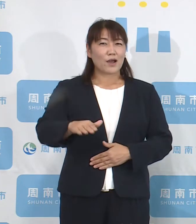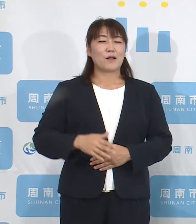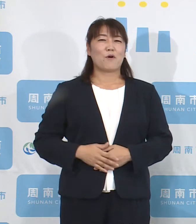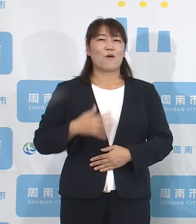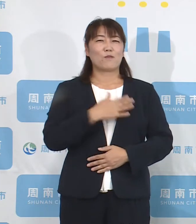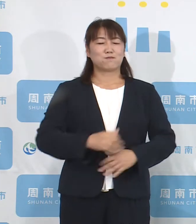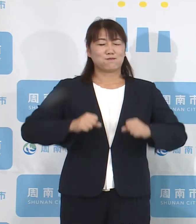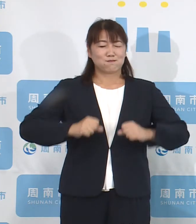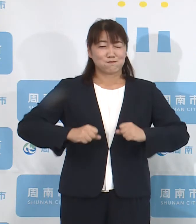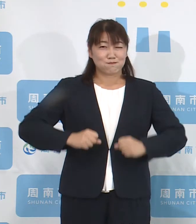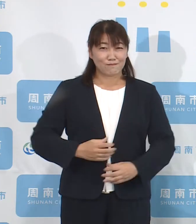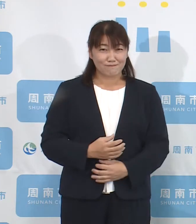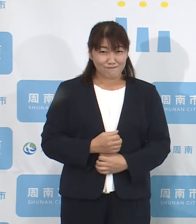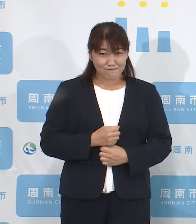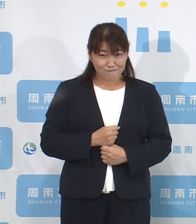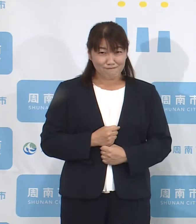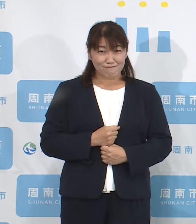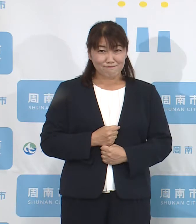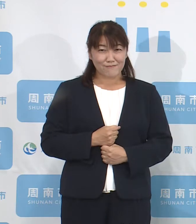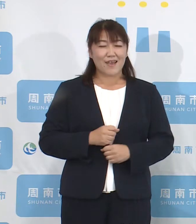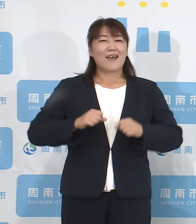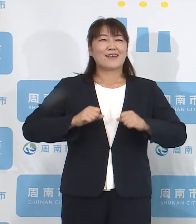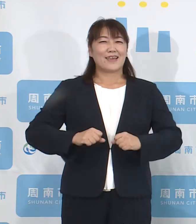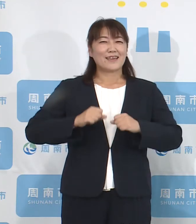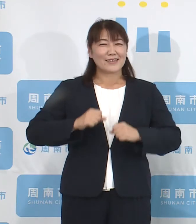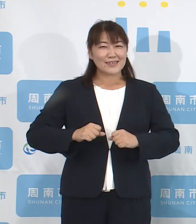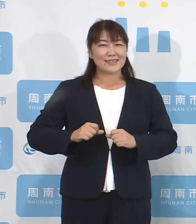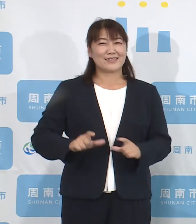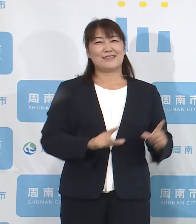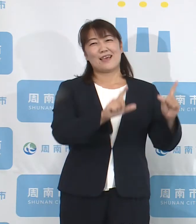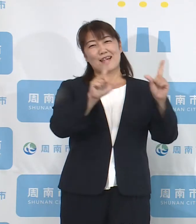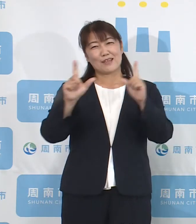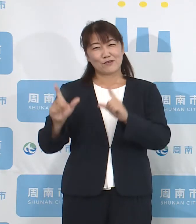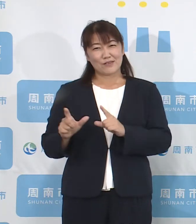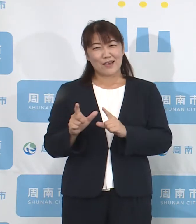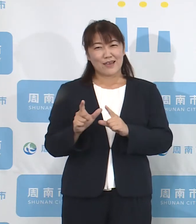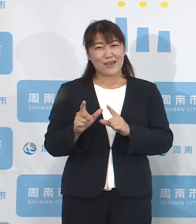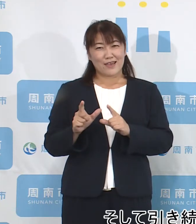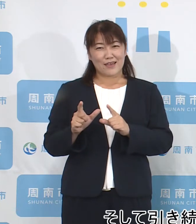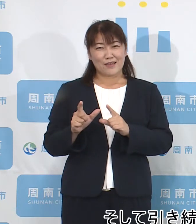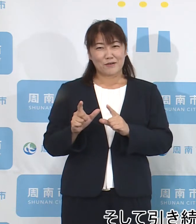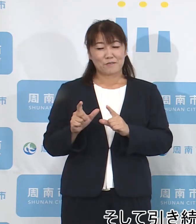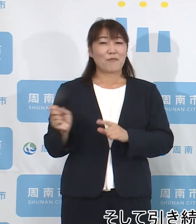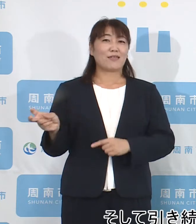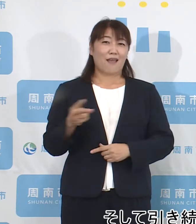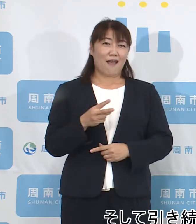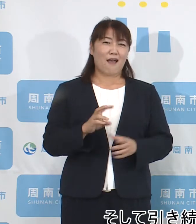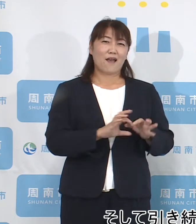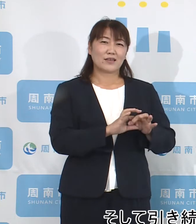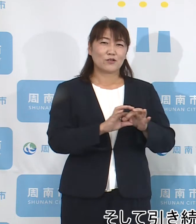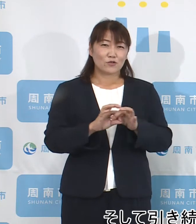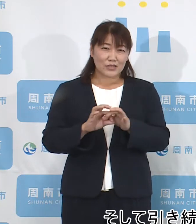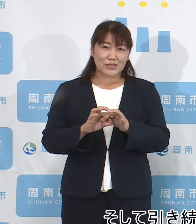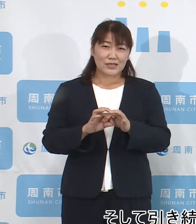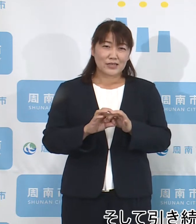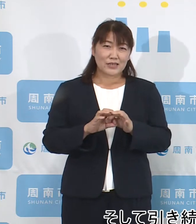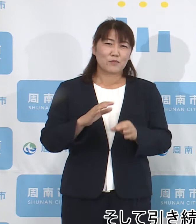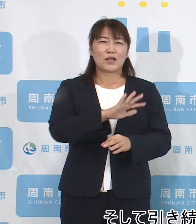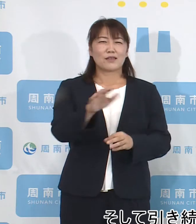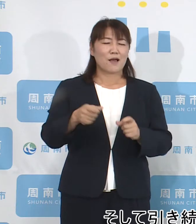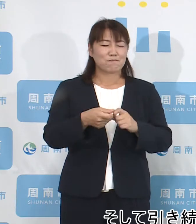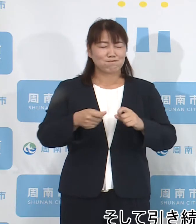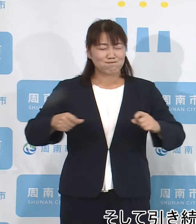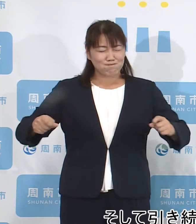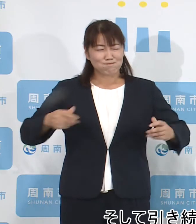健康にご留意いただき、お元気にお過ごしくださいますよう、そして引き続き長